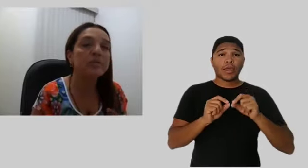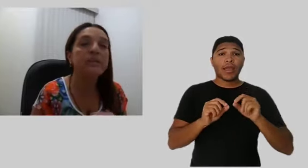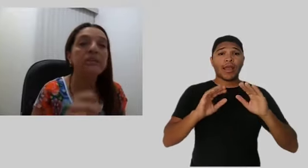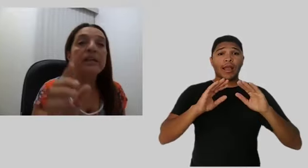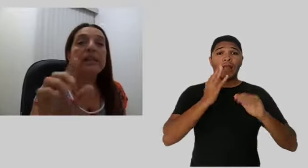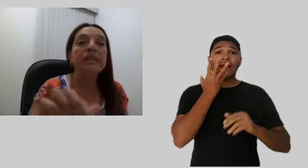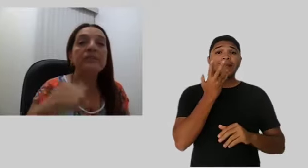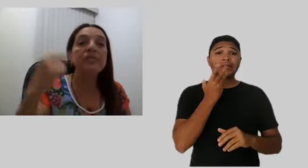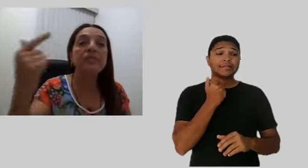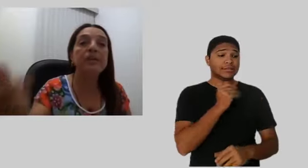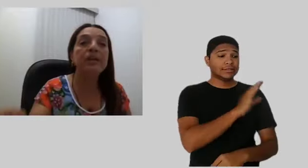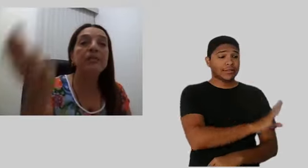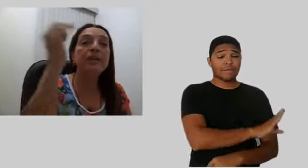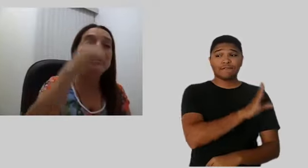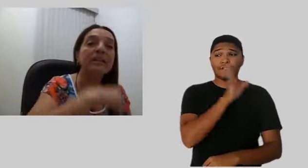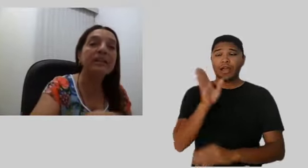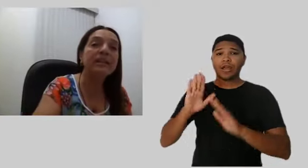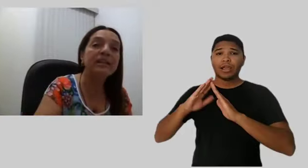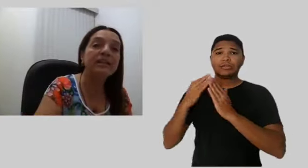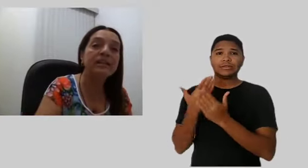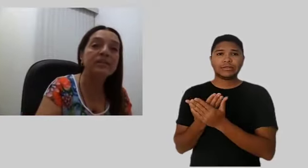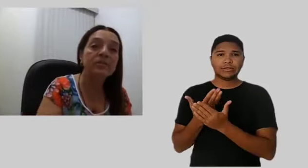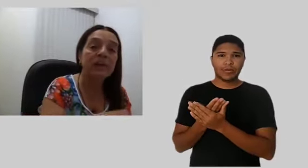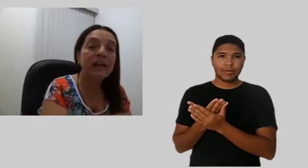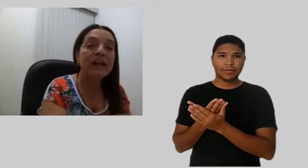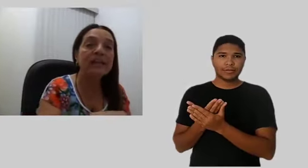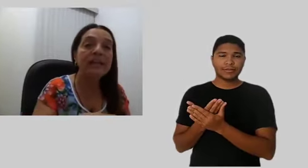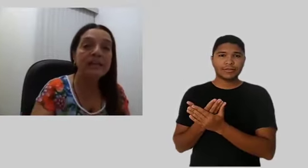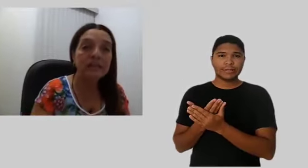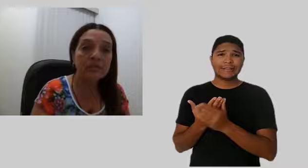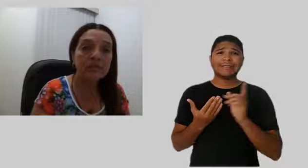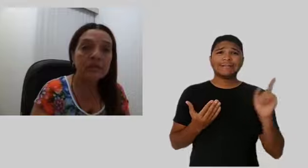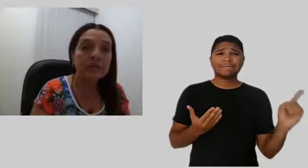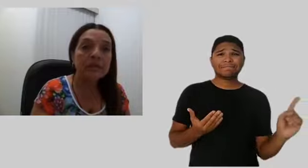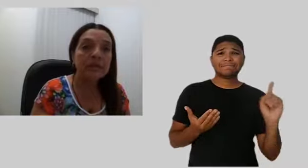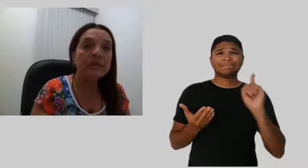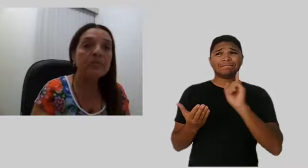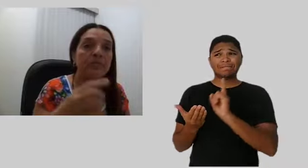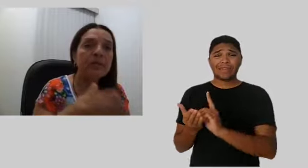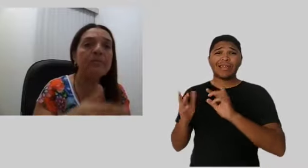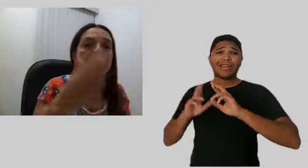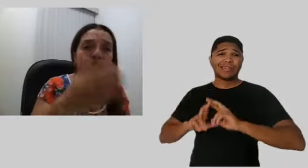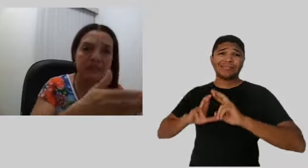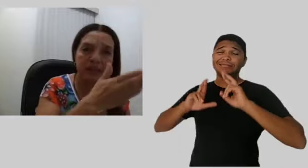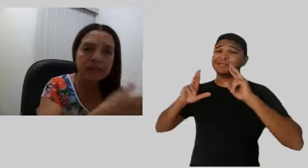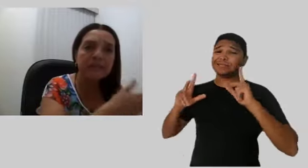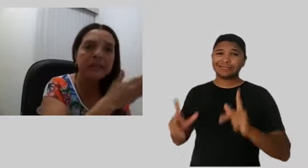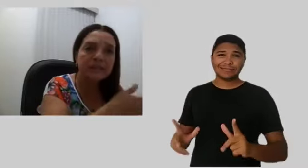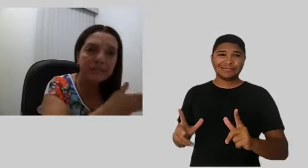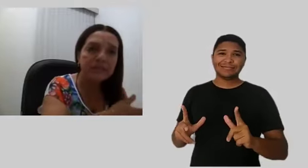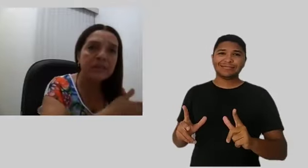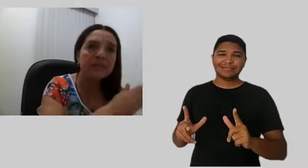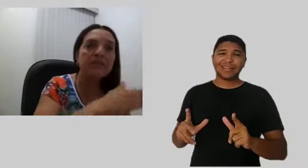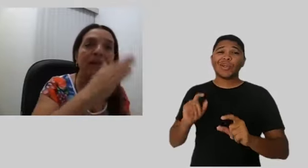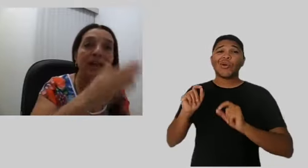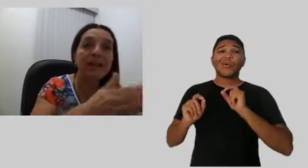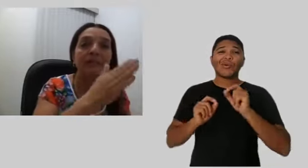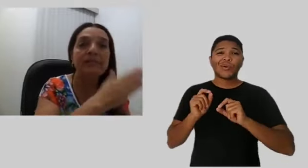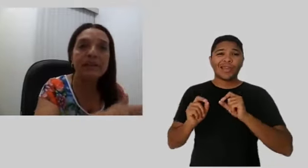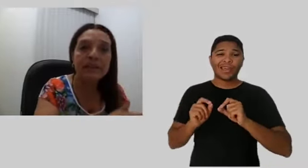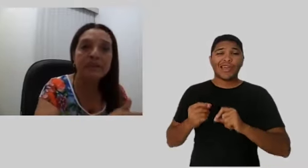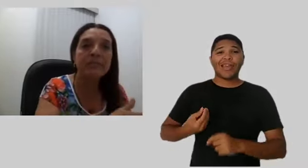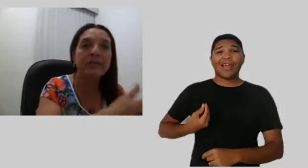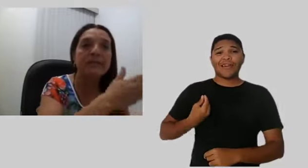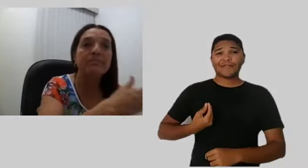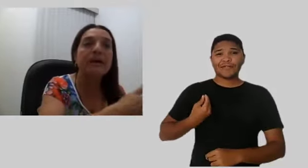e dos verdadeiros conceitos, eles vão ocorrer com a entrada da criança na escola. Até então, né, como eu falei, mesmo que ela esteja participando da escola,